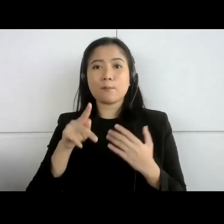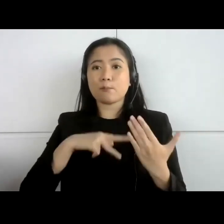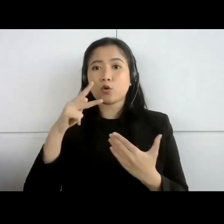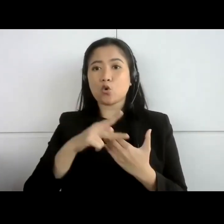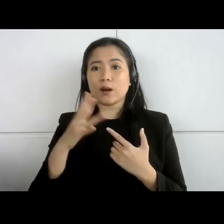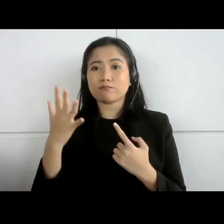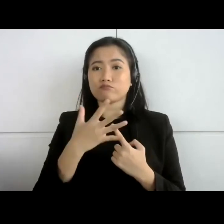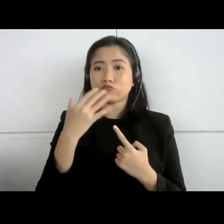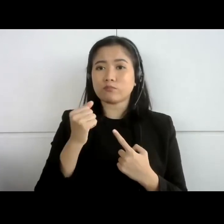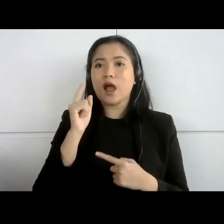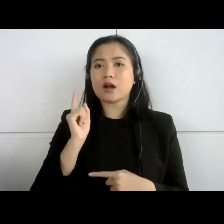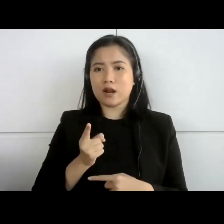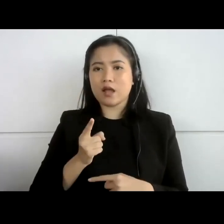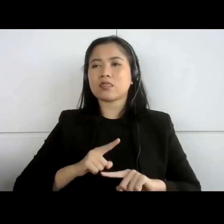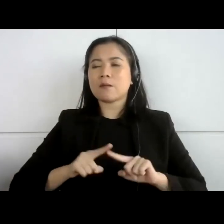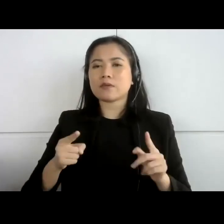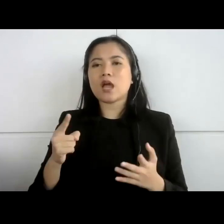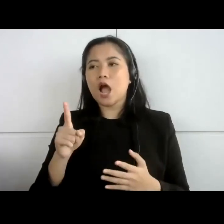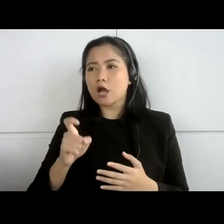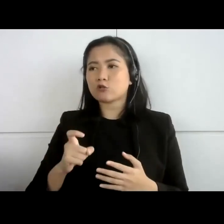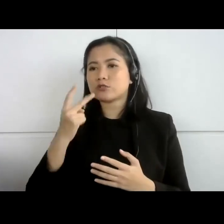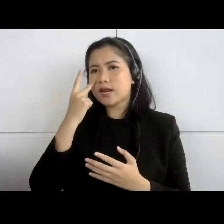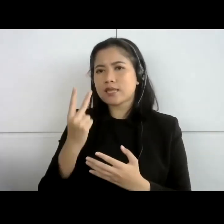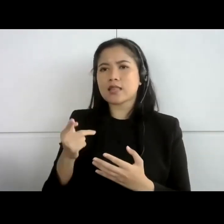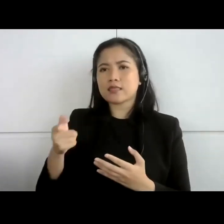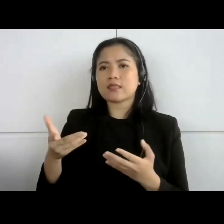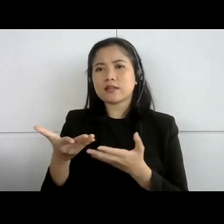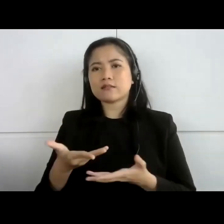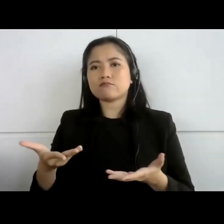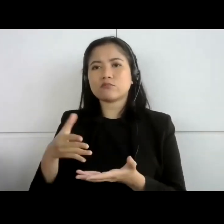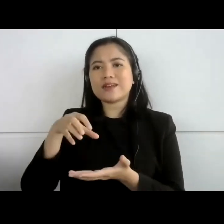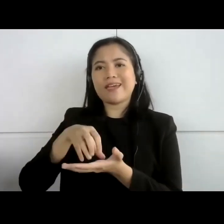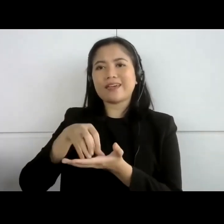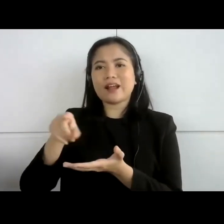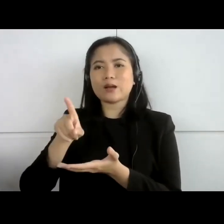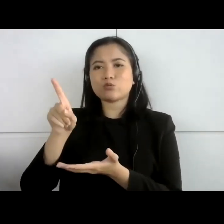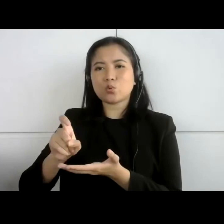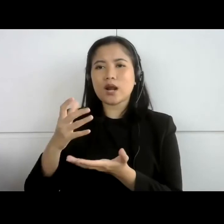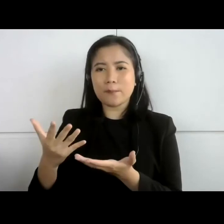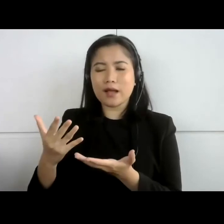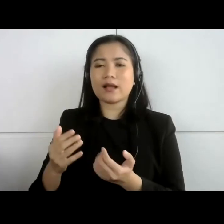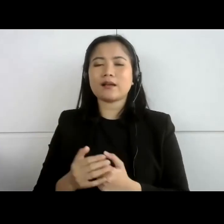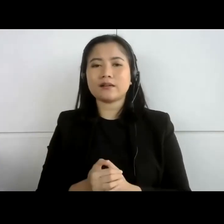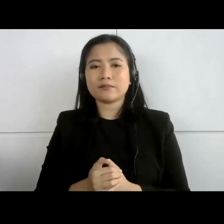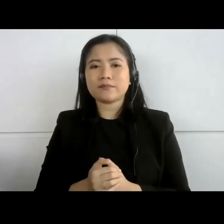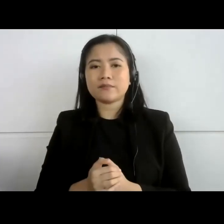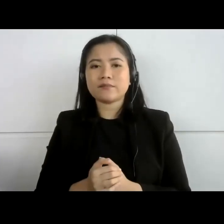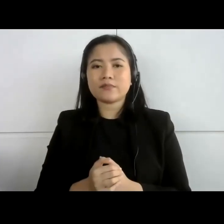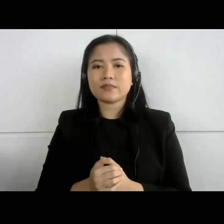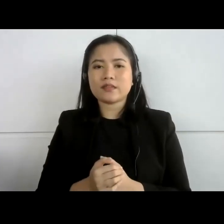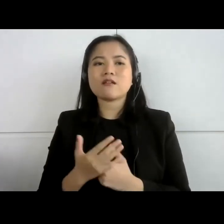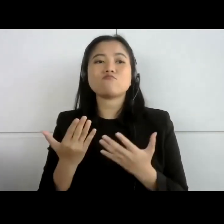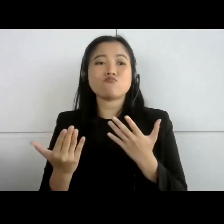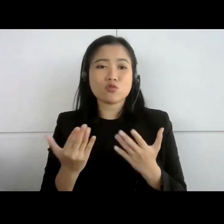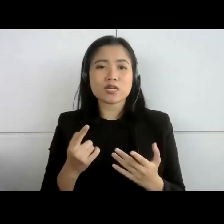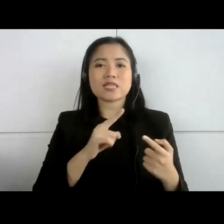perlu mempertimbangkan kebutuhan-kebutuhan daerah yang prinsip yang bisa dibantu oleh